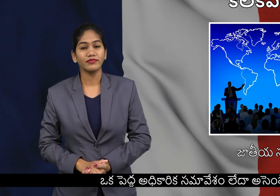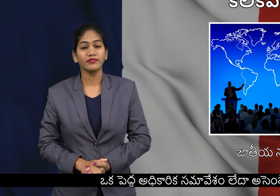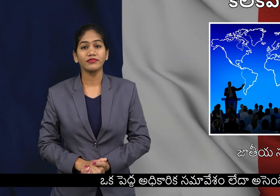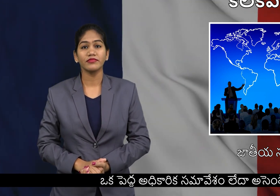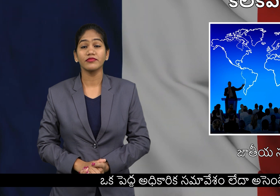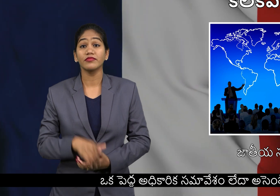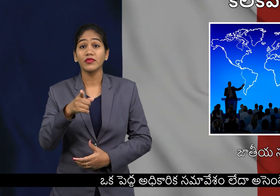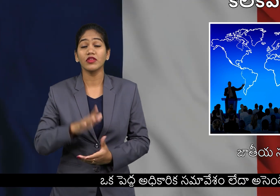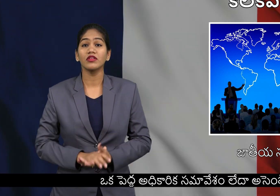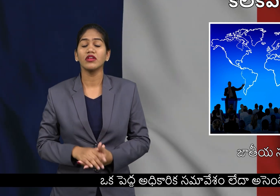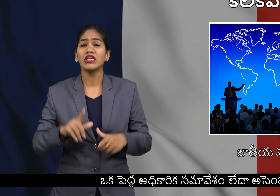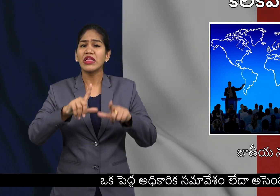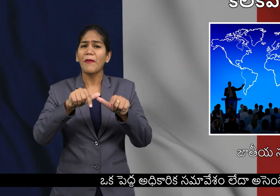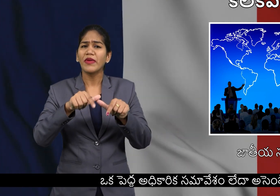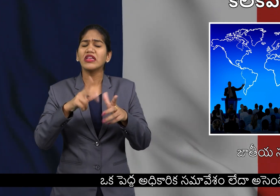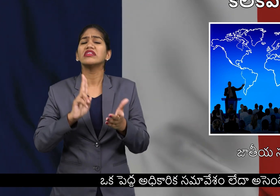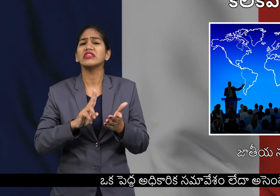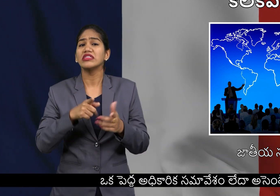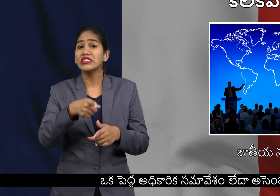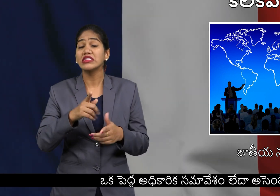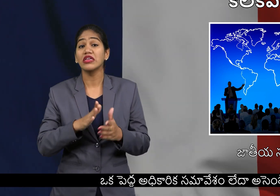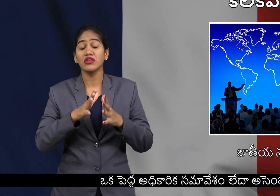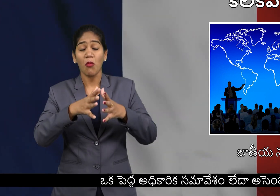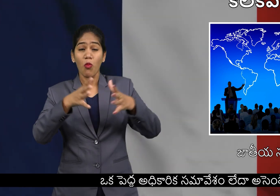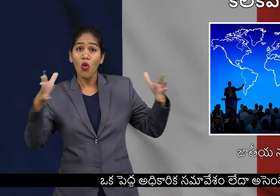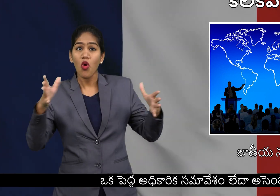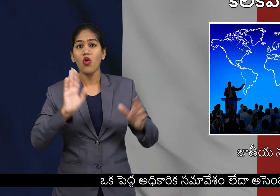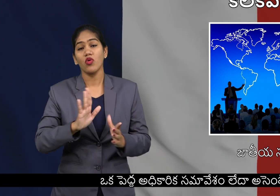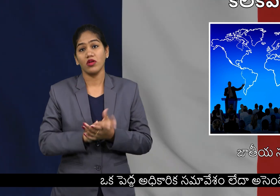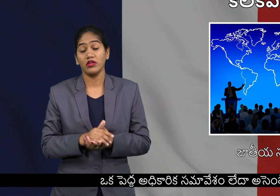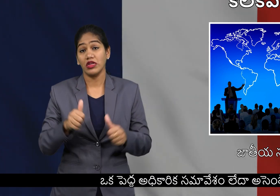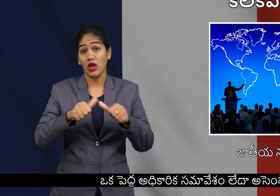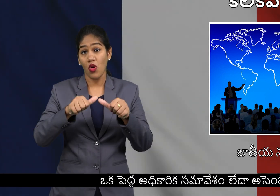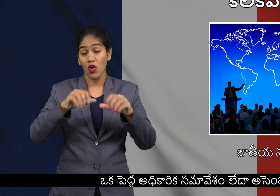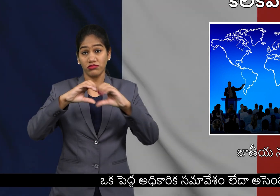ఒక పెద్ద అధికారిక సమావేశం లేదా అసెంబ్లీ,